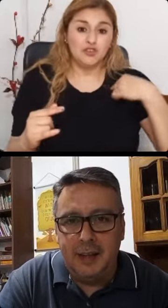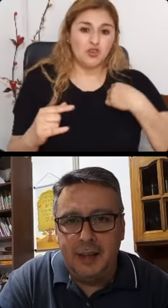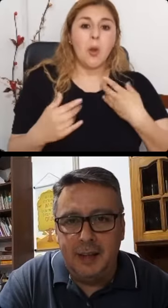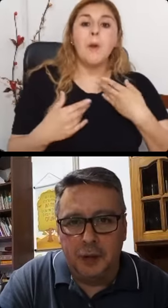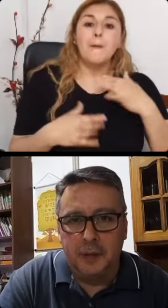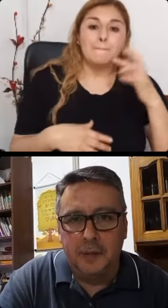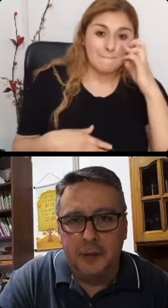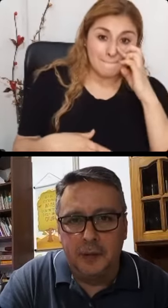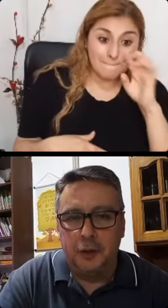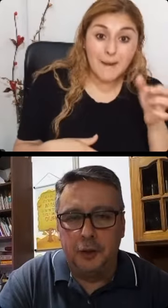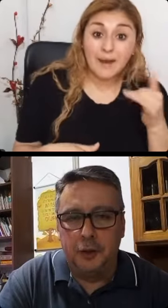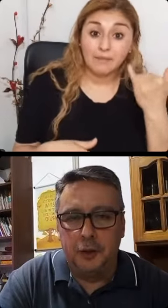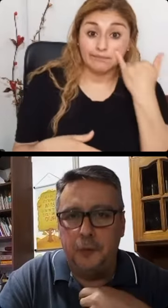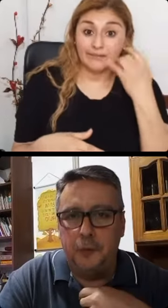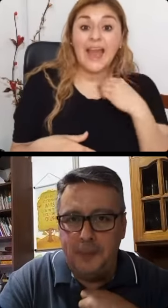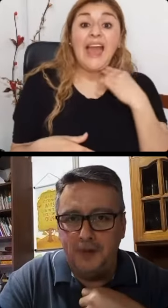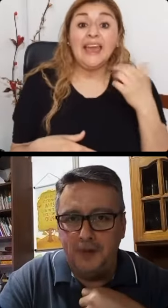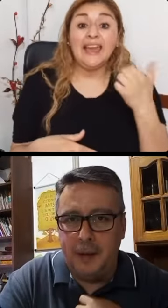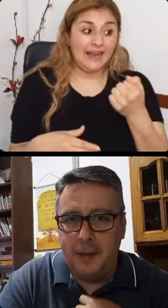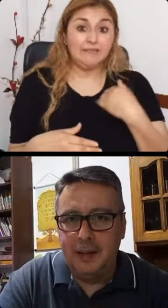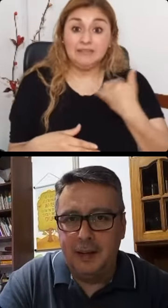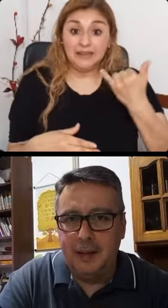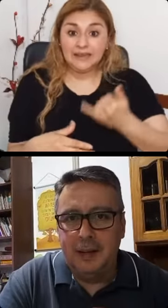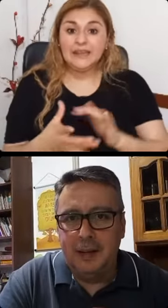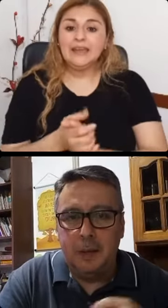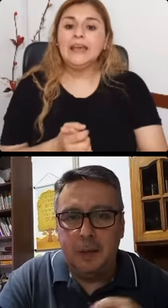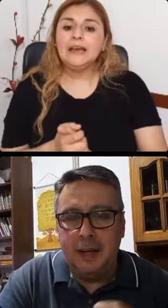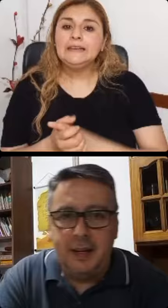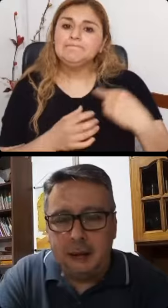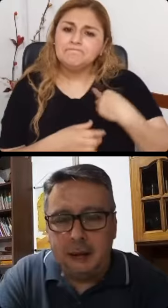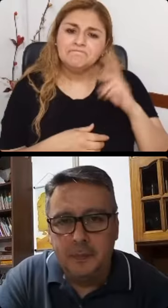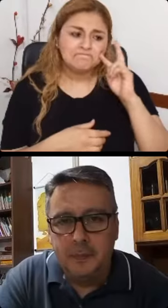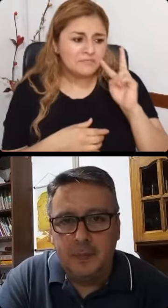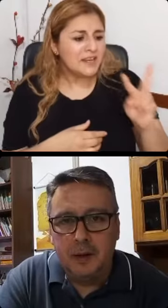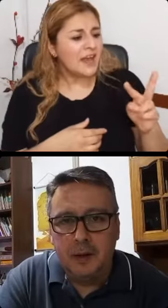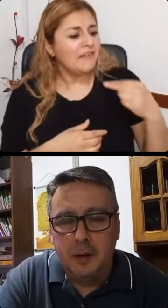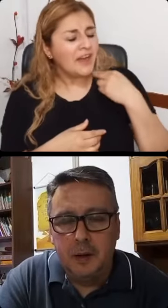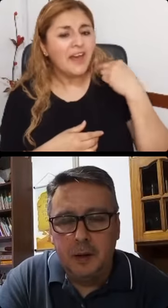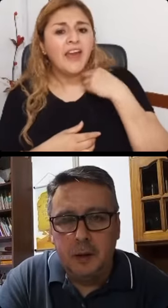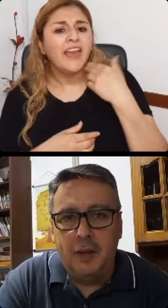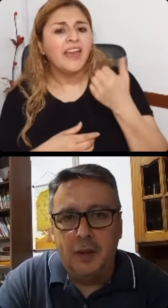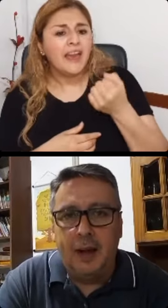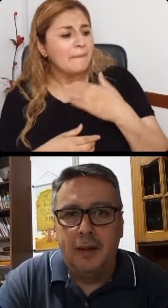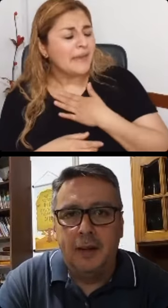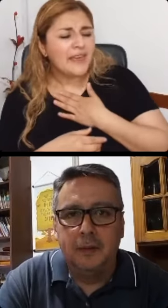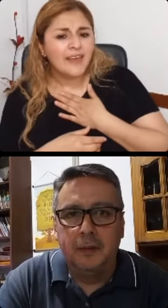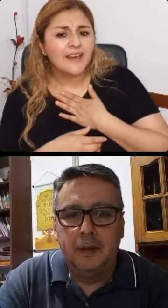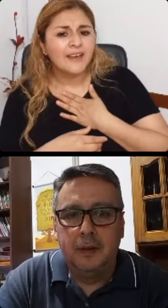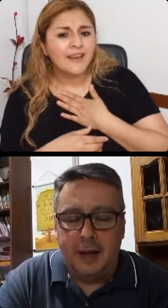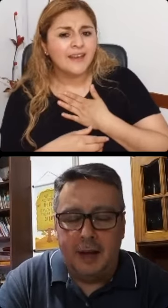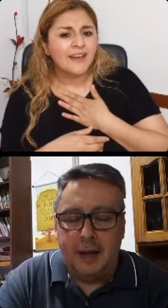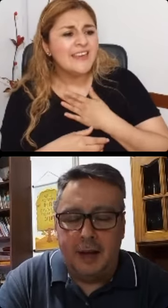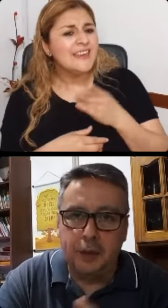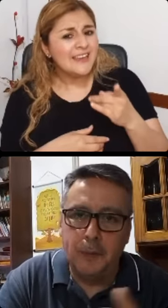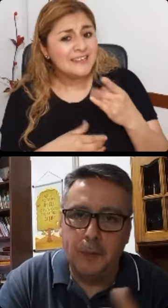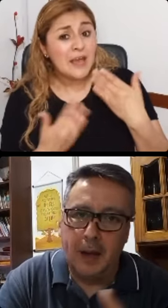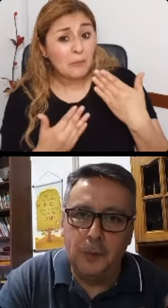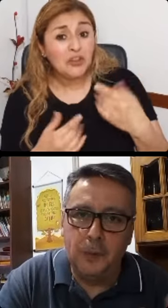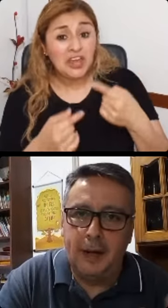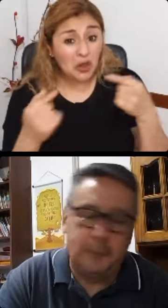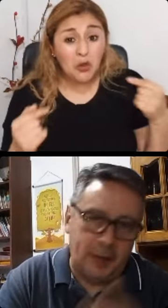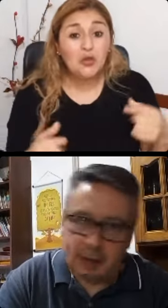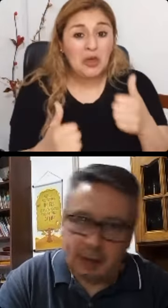entendí esto ¿no? cuando yo fui papá que mi hija podía hacer cosas